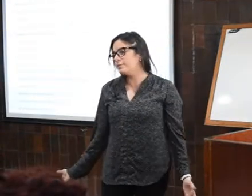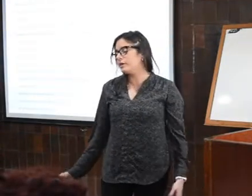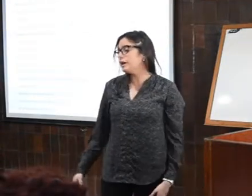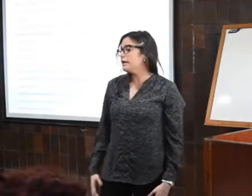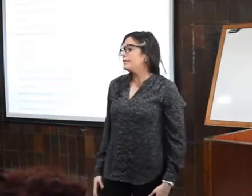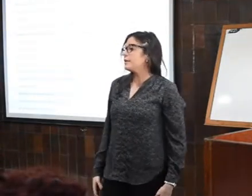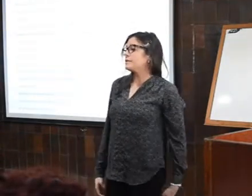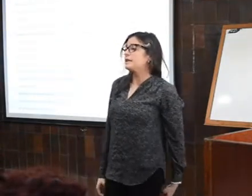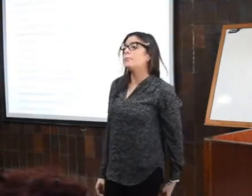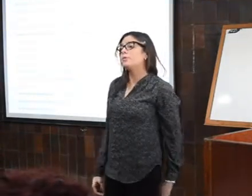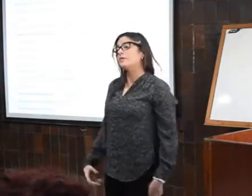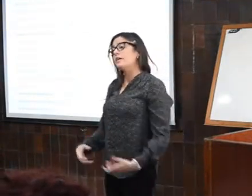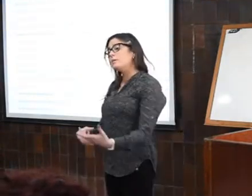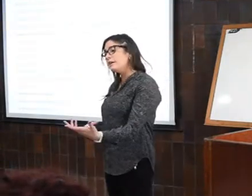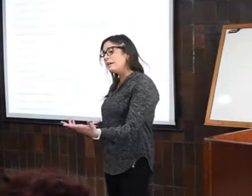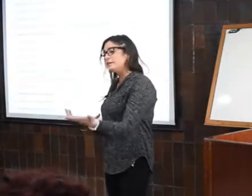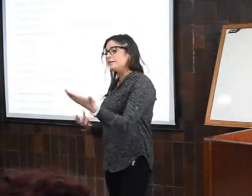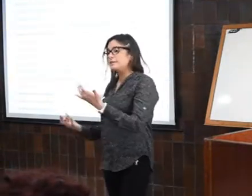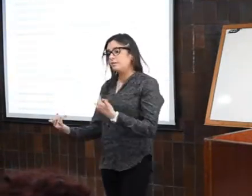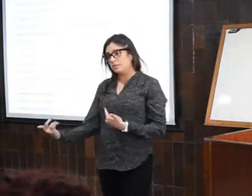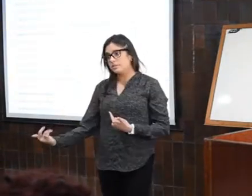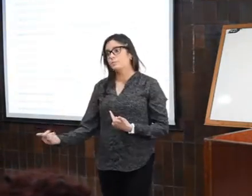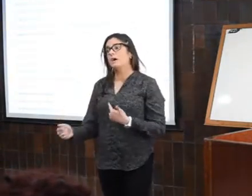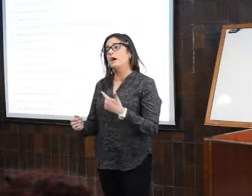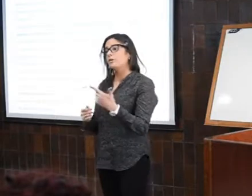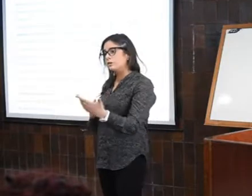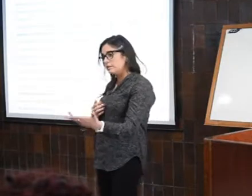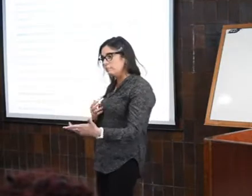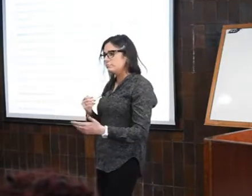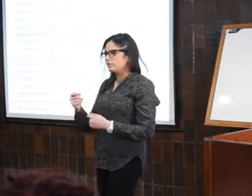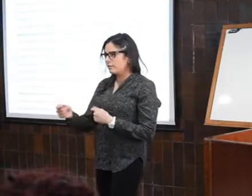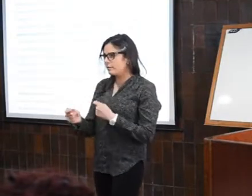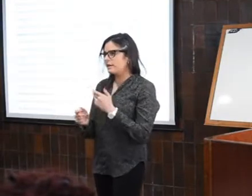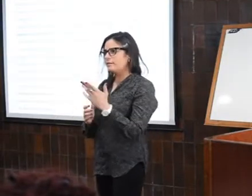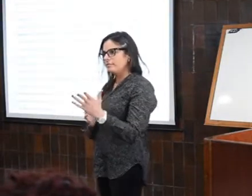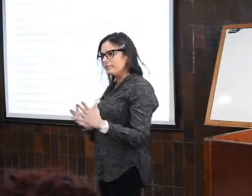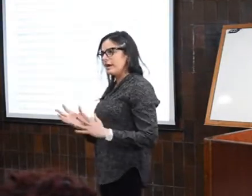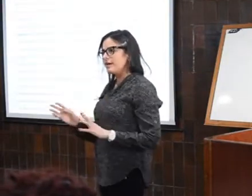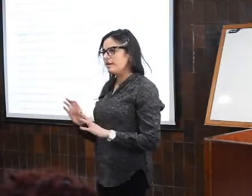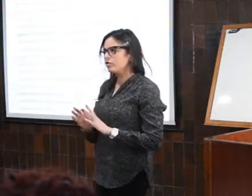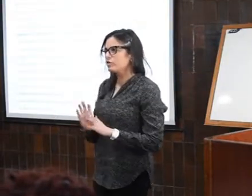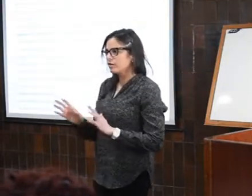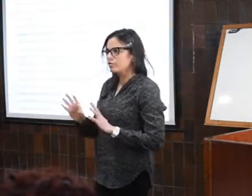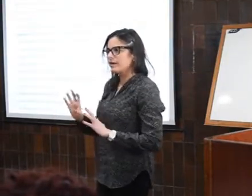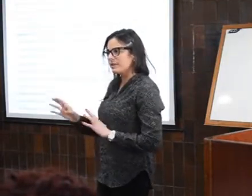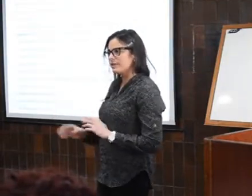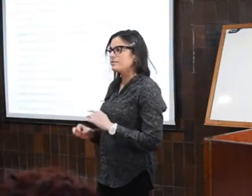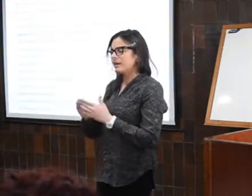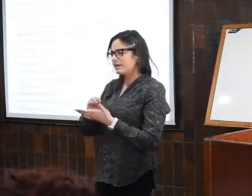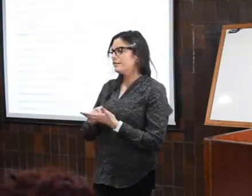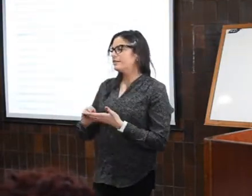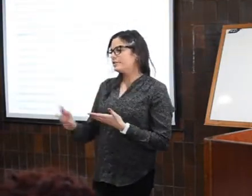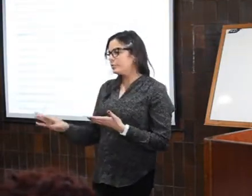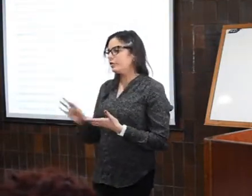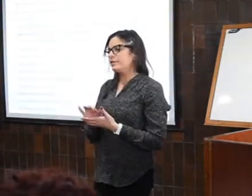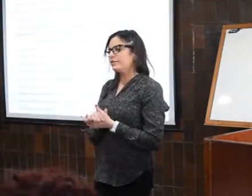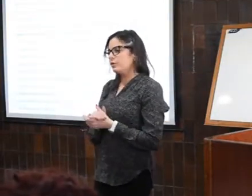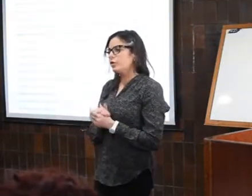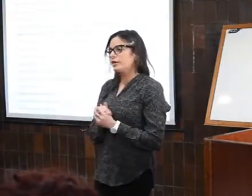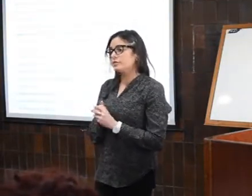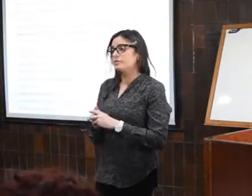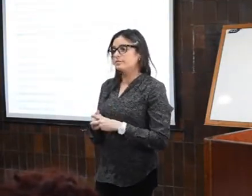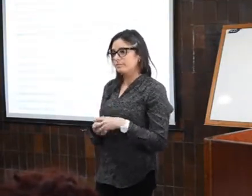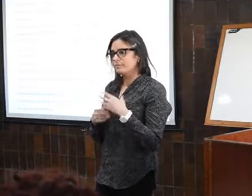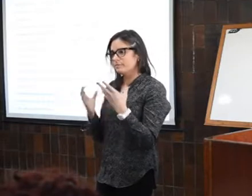lo mismo que realmente de las cuales estás de vida de retiros anticipados y ellos tienen sus herramientas y hay entonces